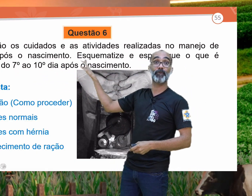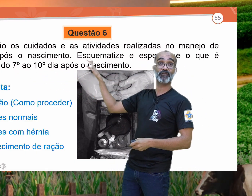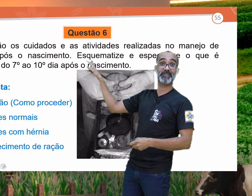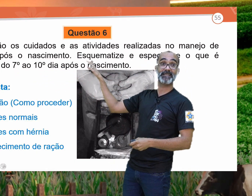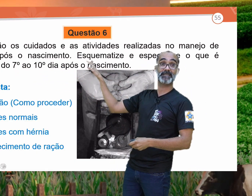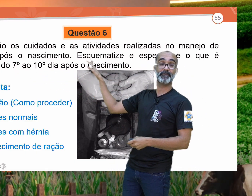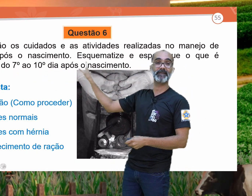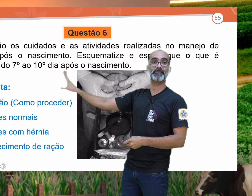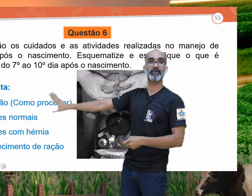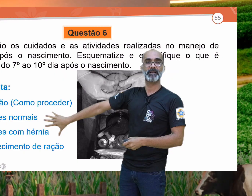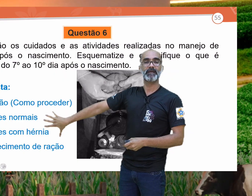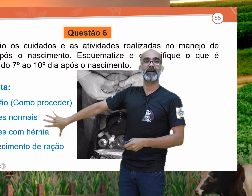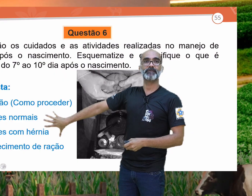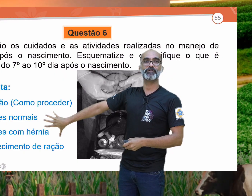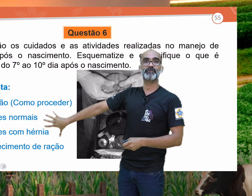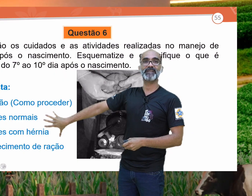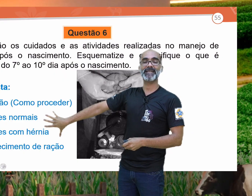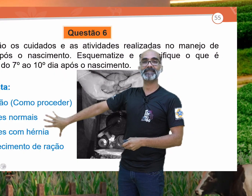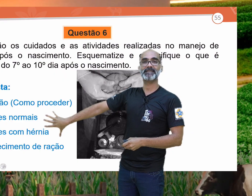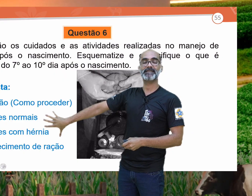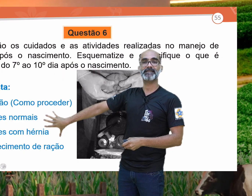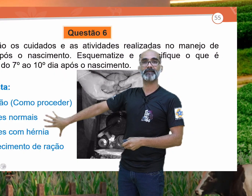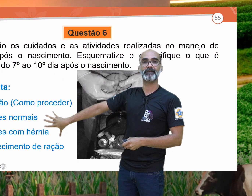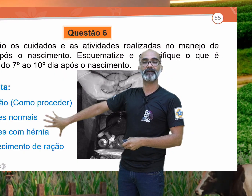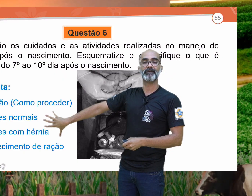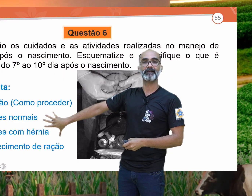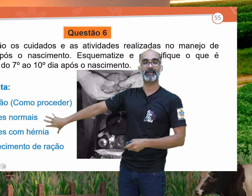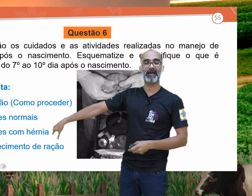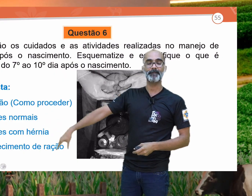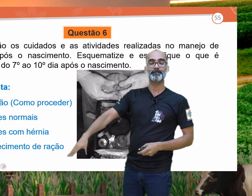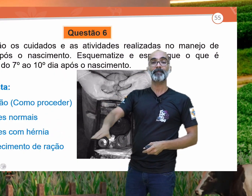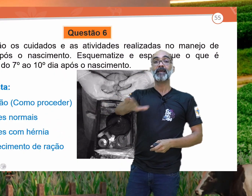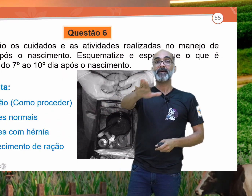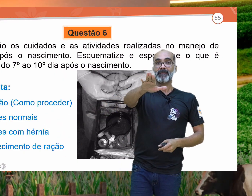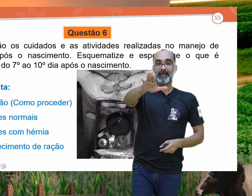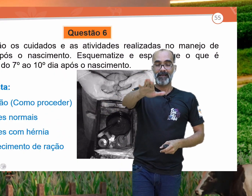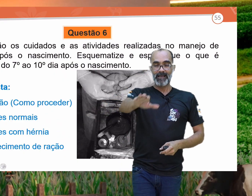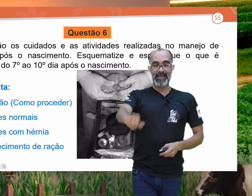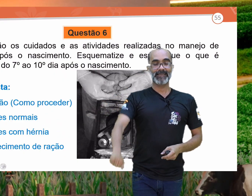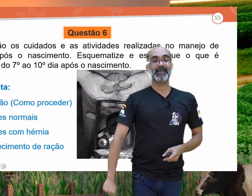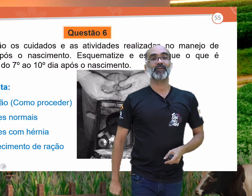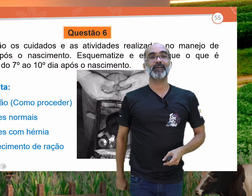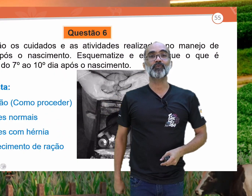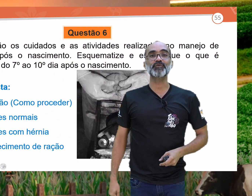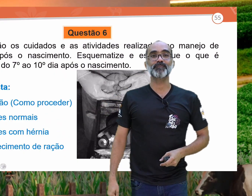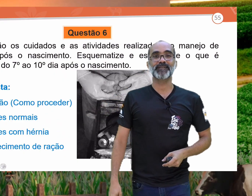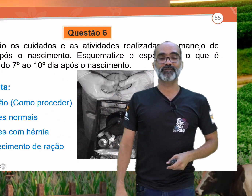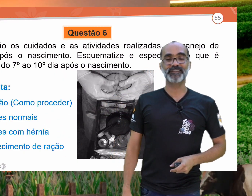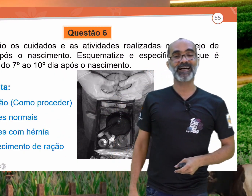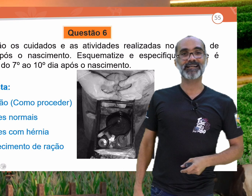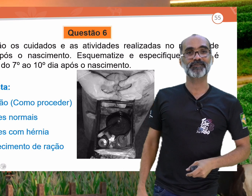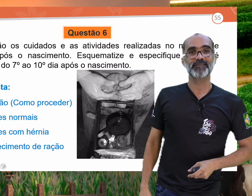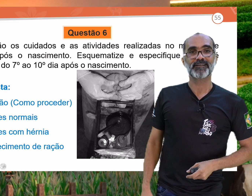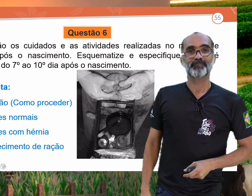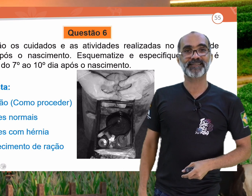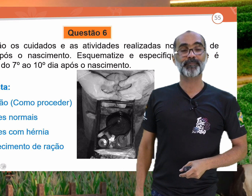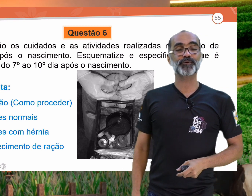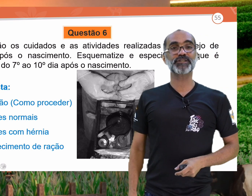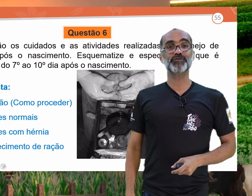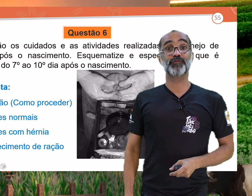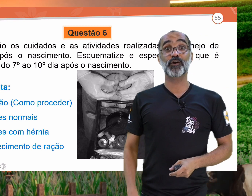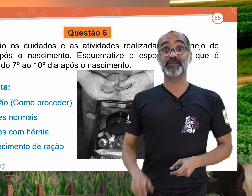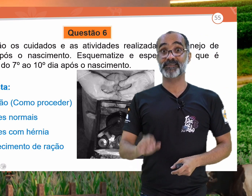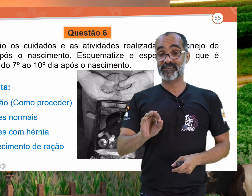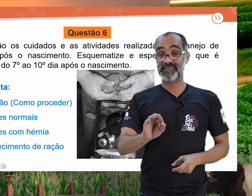dia após o nascimento, a gente faz a castração, tá? Aqui é a nossa última atividade,